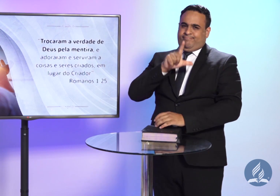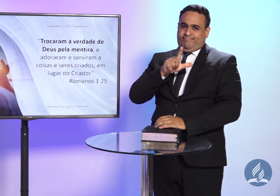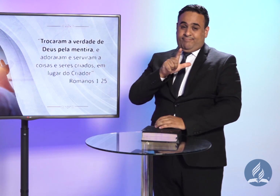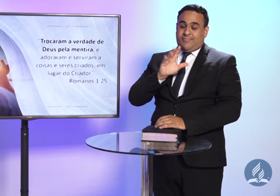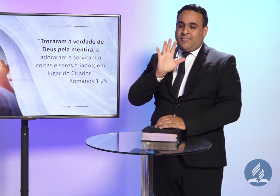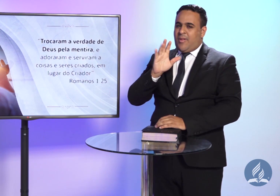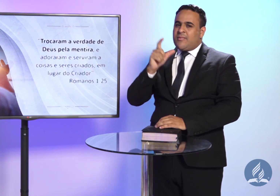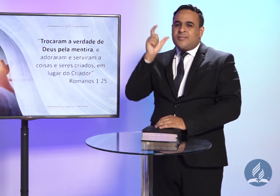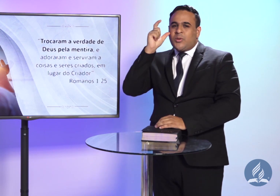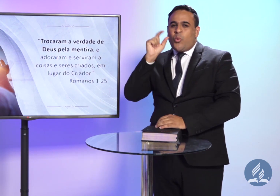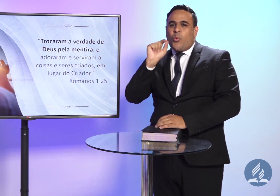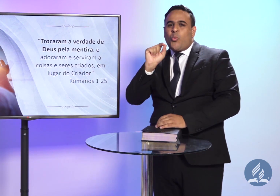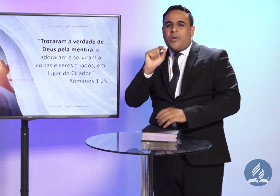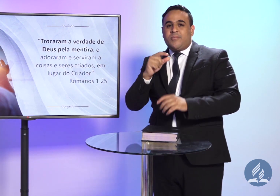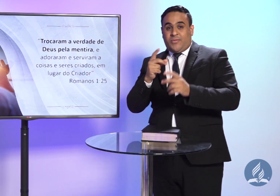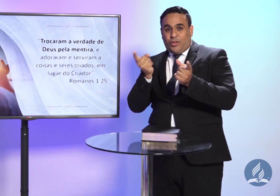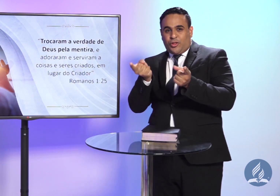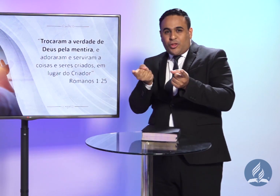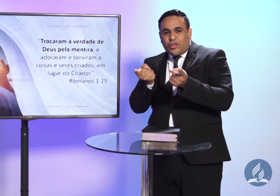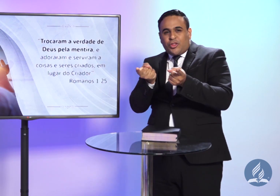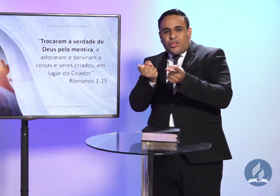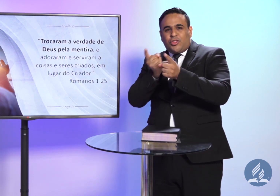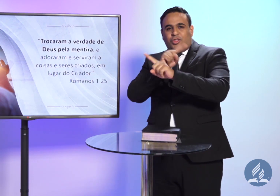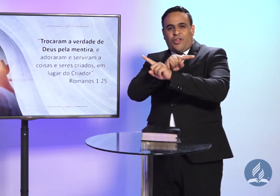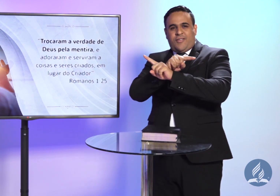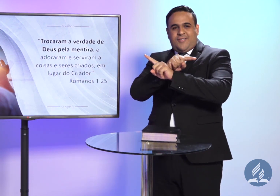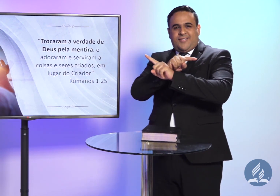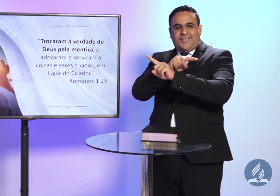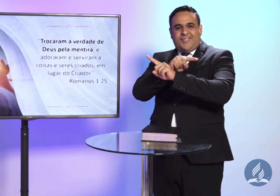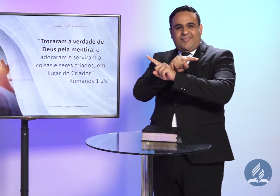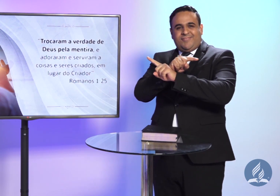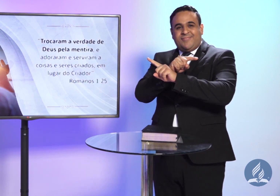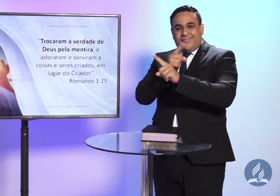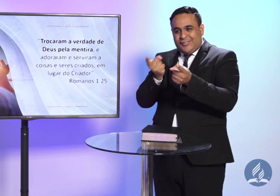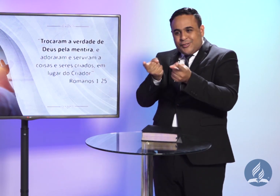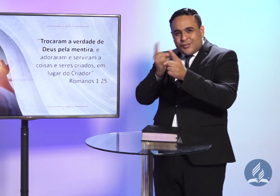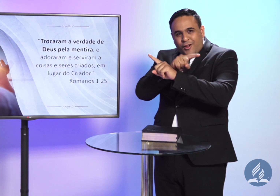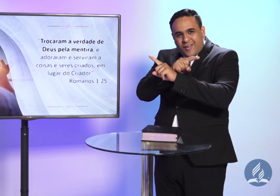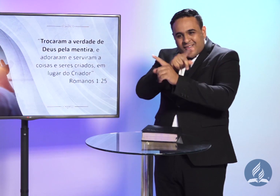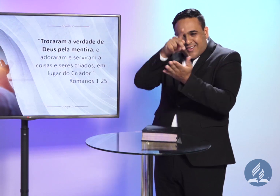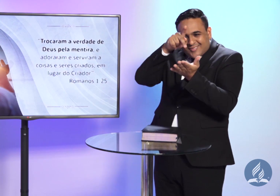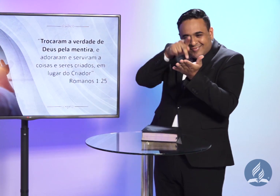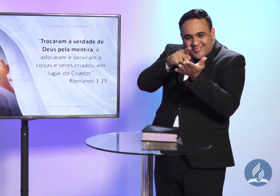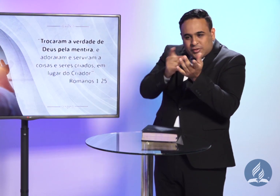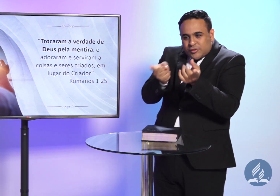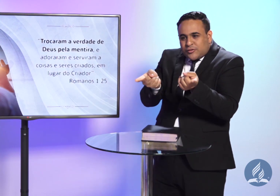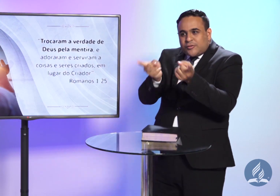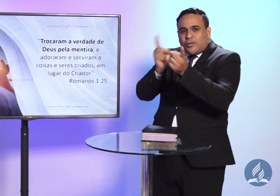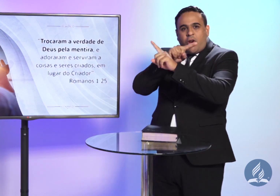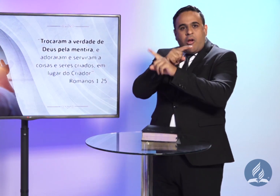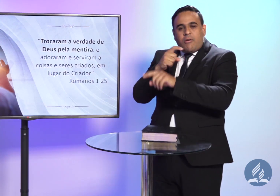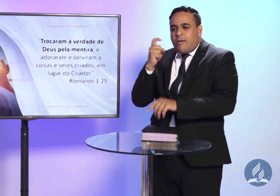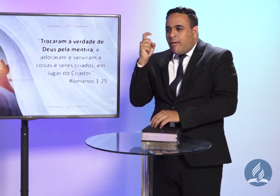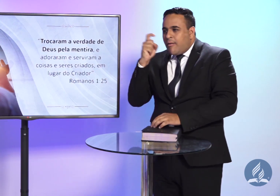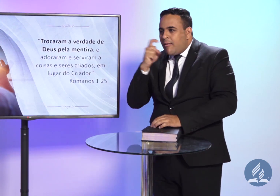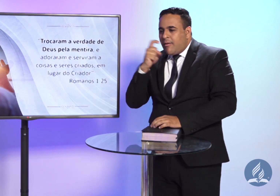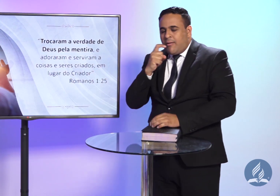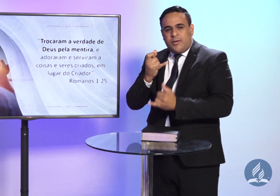pessoas logo perceberiam que os enganos dele são falsos, que os enganos dele são desvios